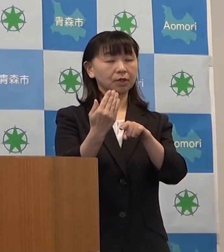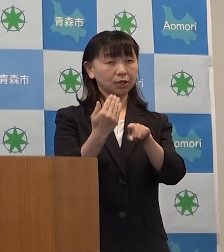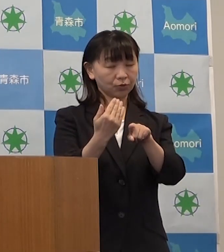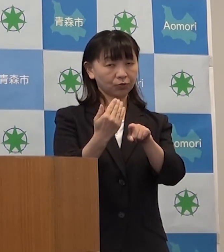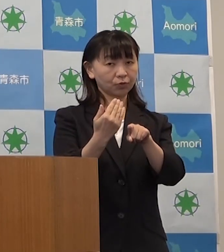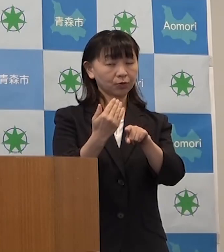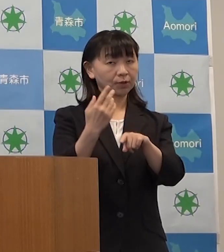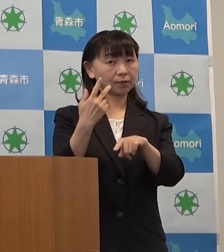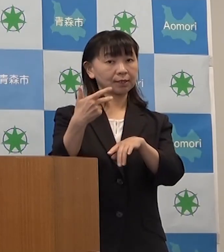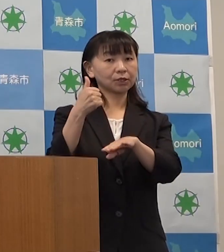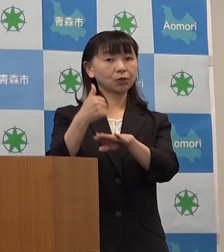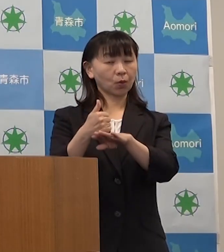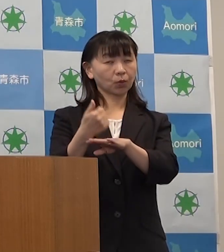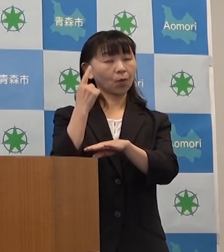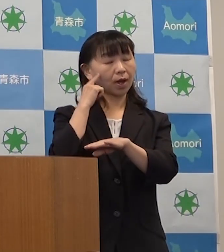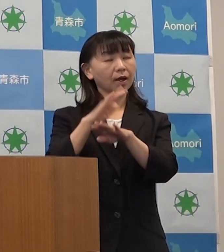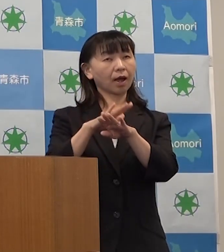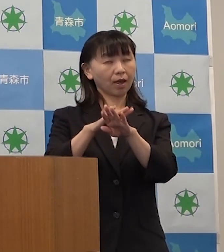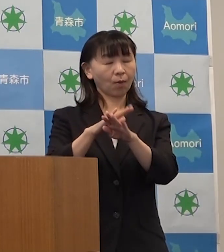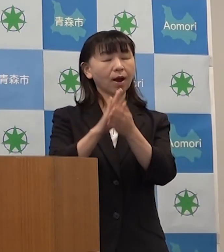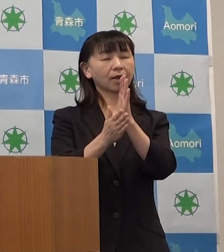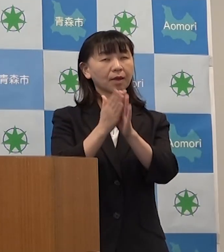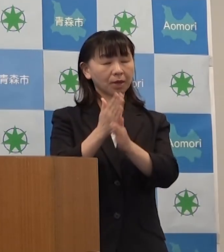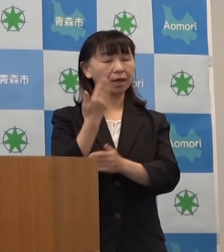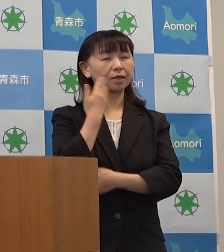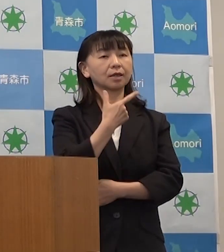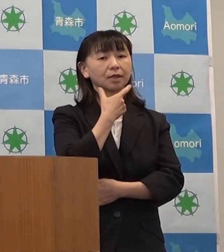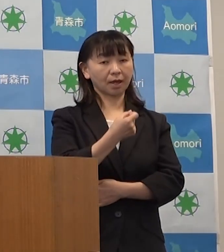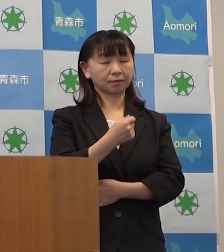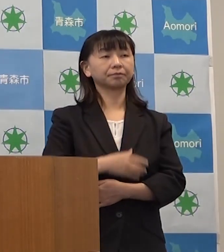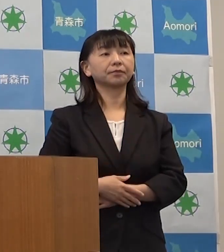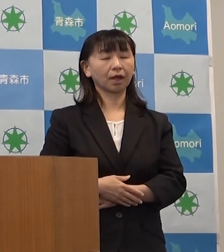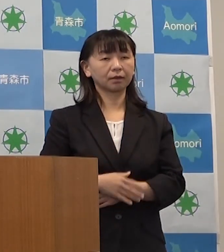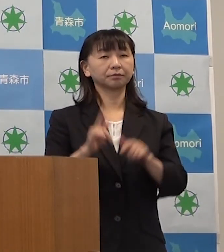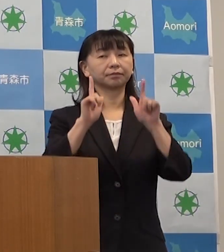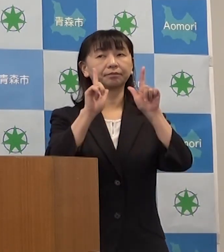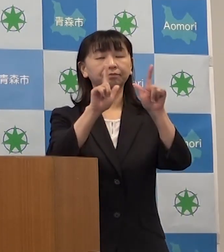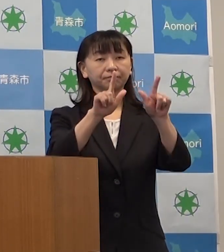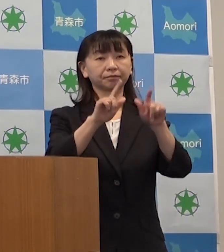市長のお考えをちょっと改めてもう一度伺ってもよろしいでしょうか。 はい、